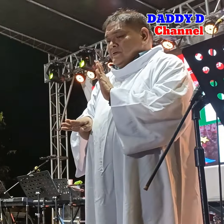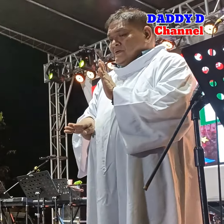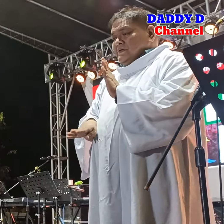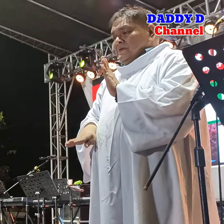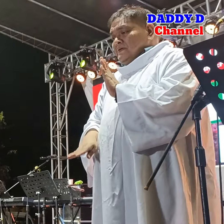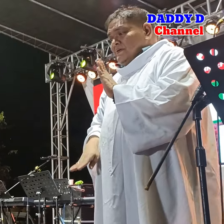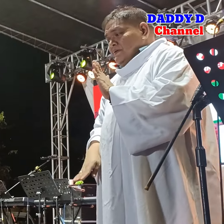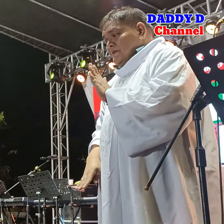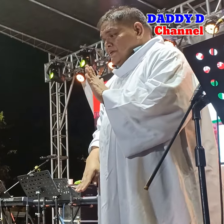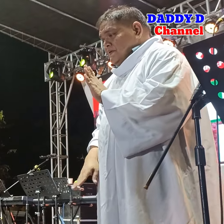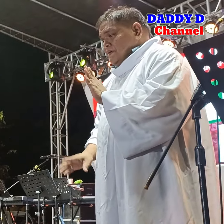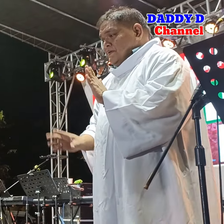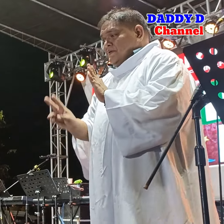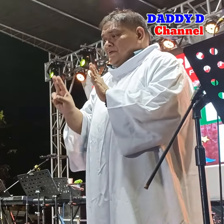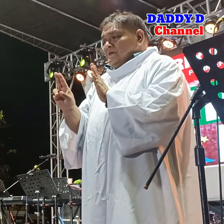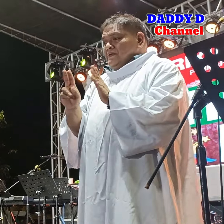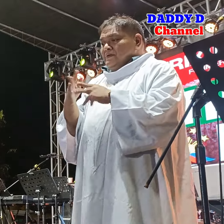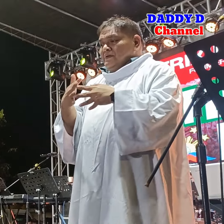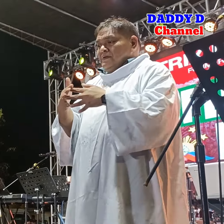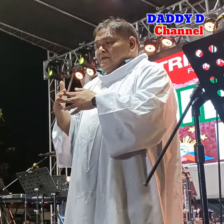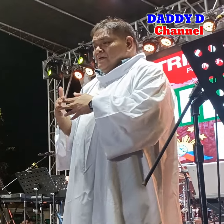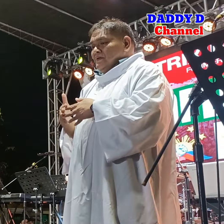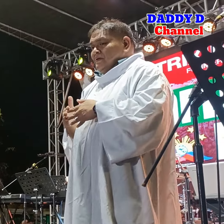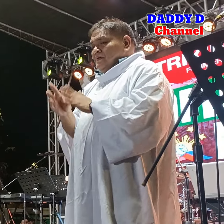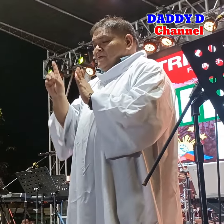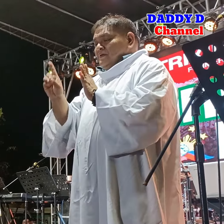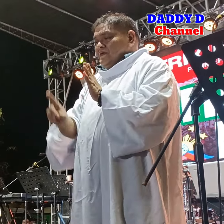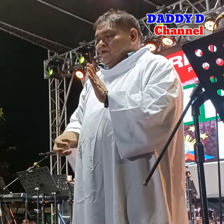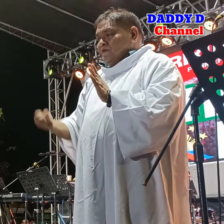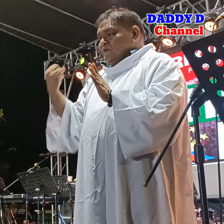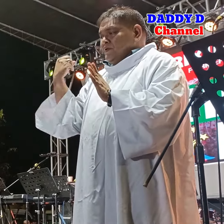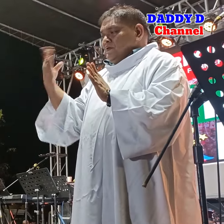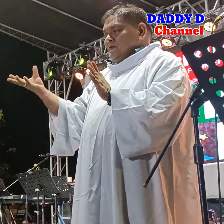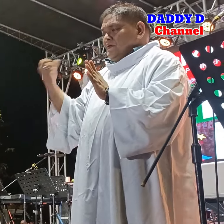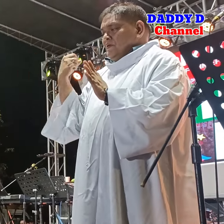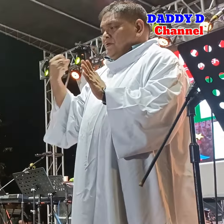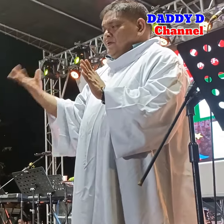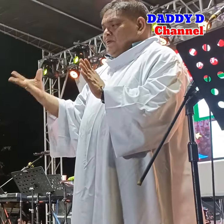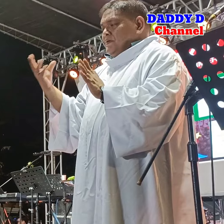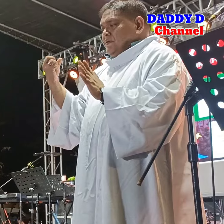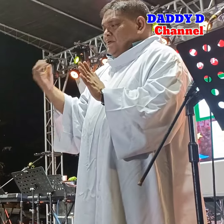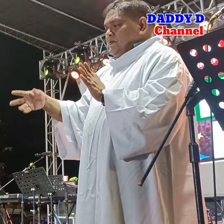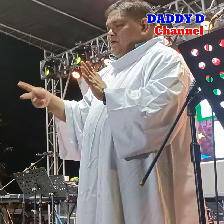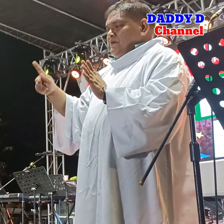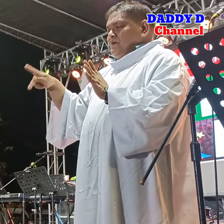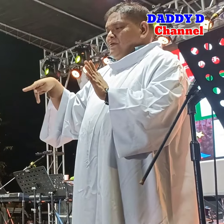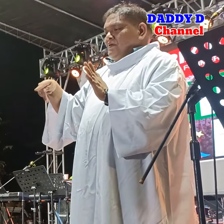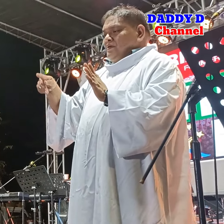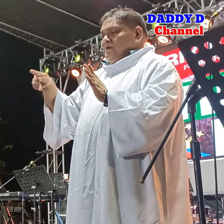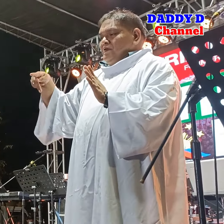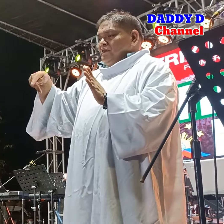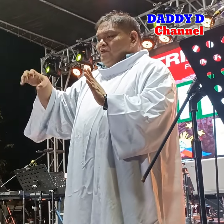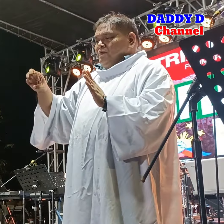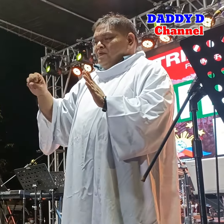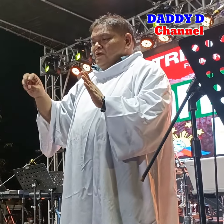dollar to peso rate. Ibig sabihin, mas maraming pesos sa ilang